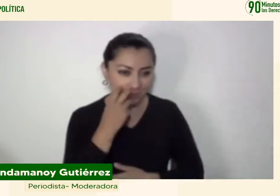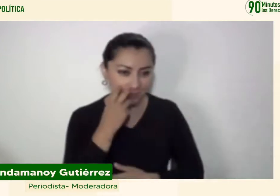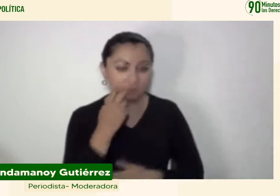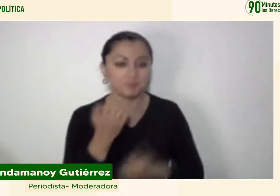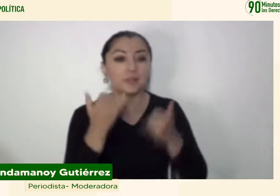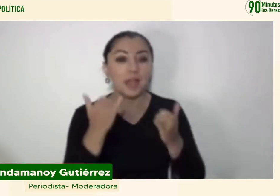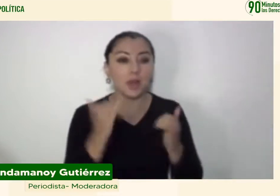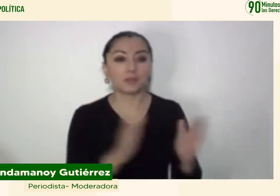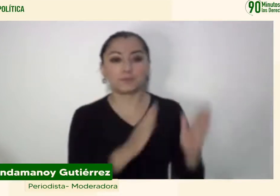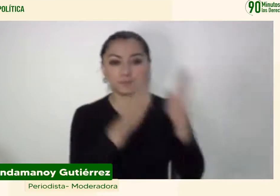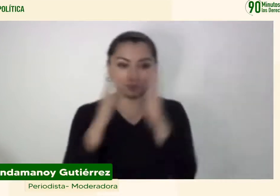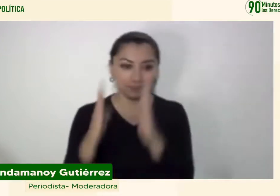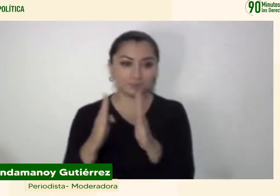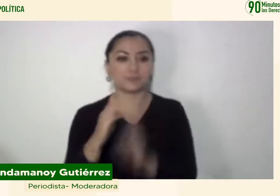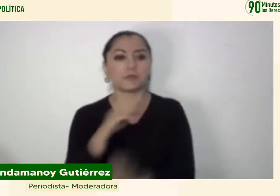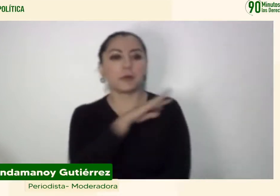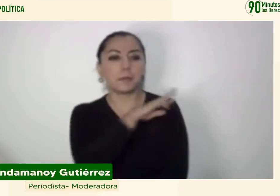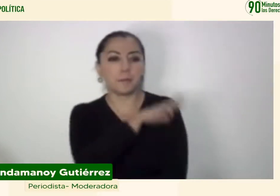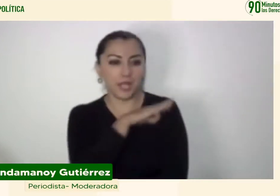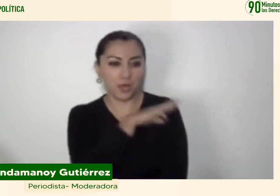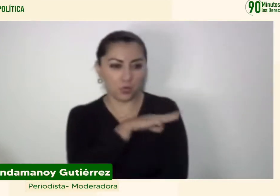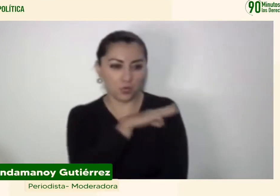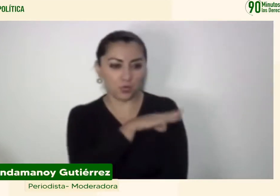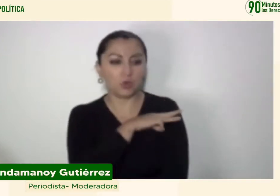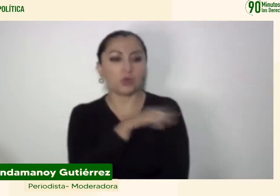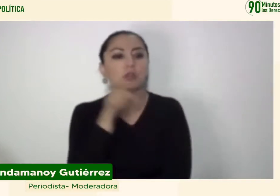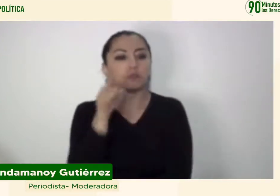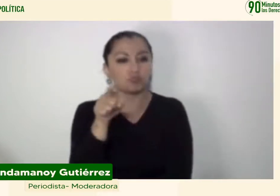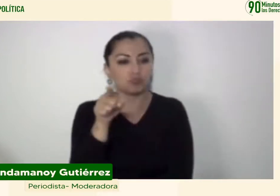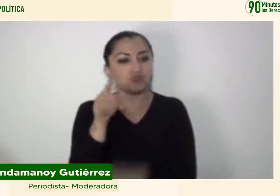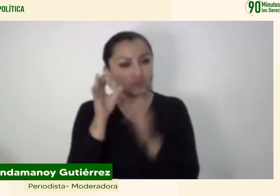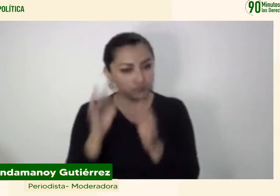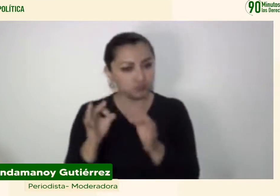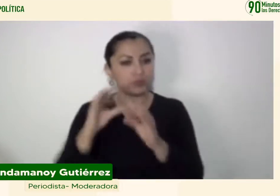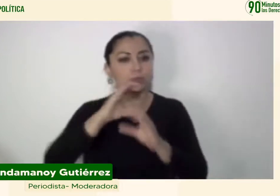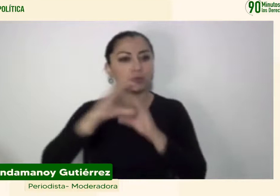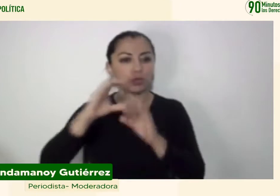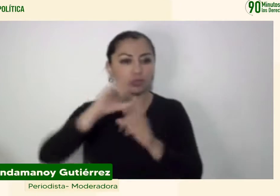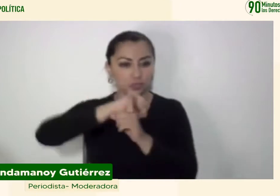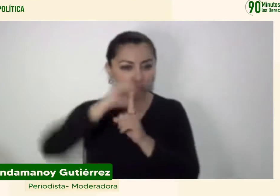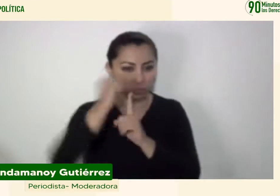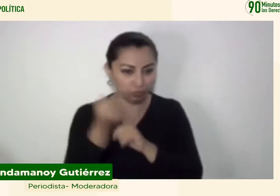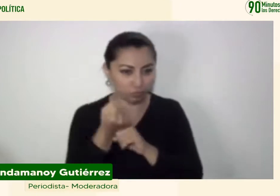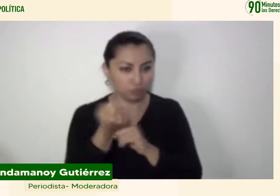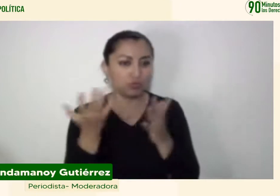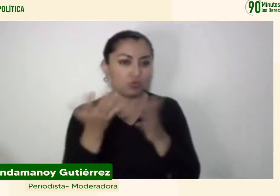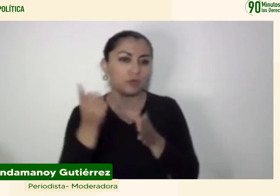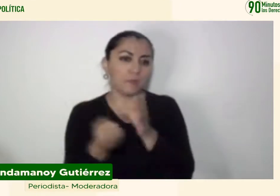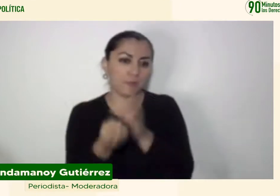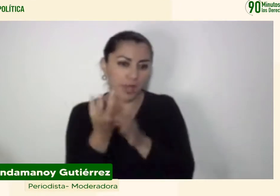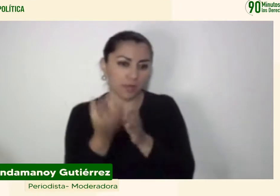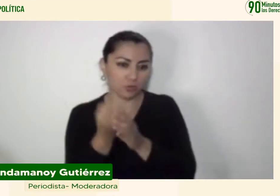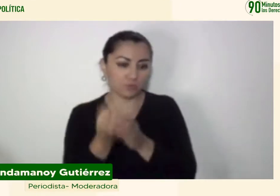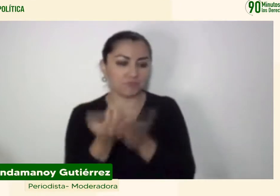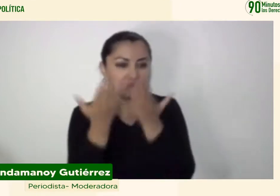muchas gracias a anderson ahora continuamos con mario' él es comunicador